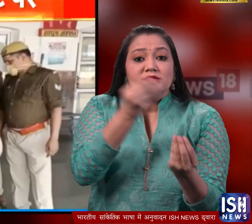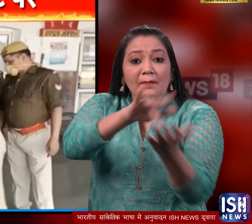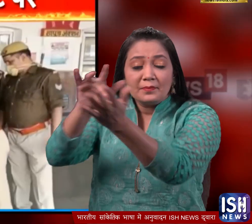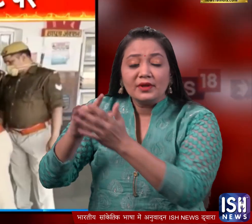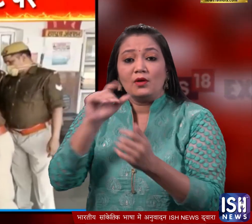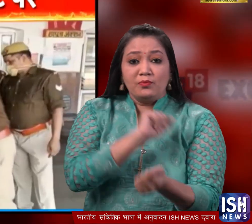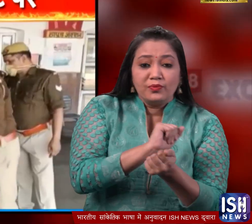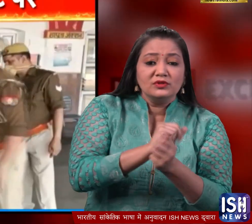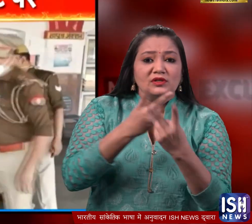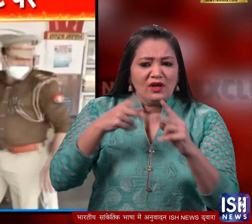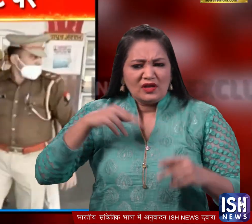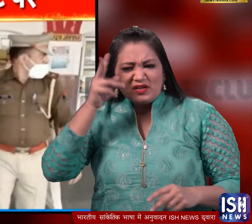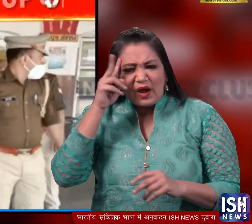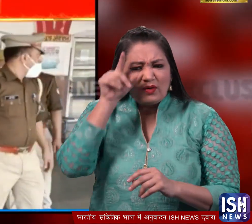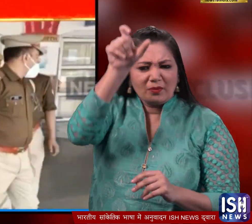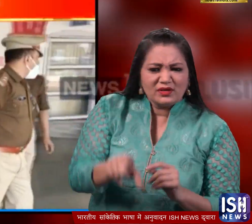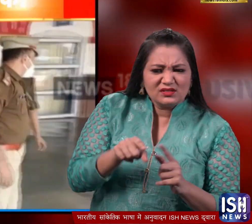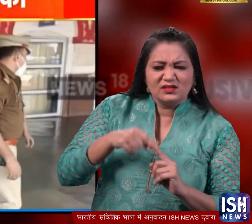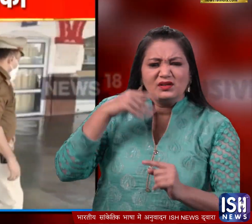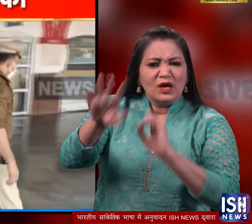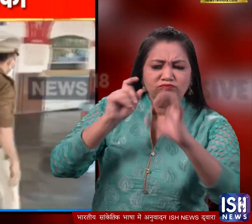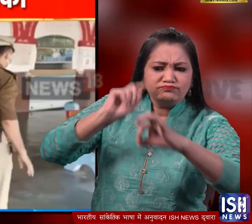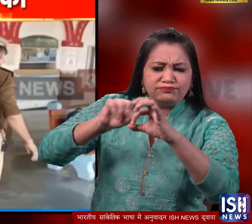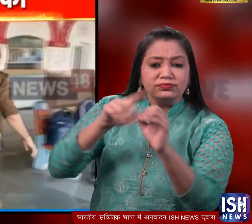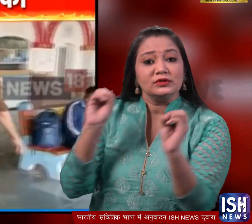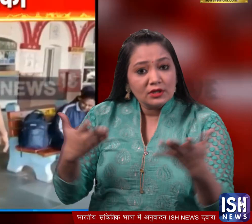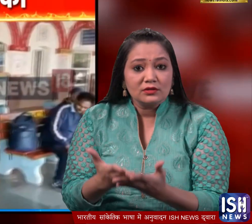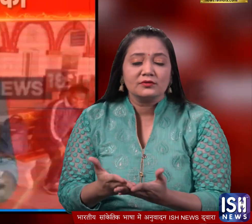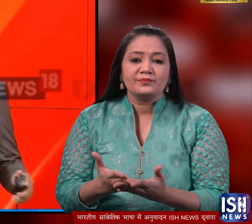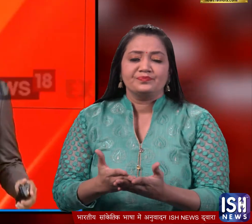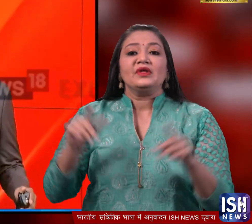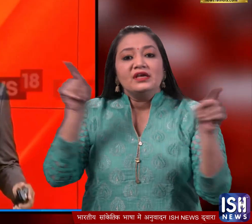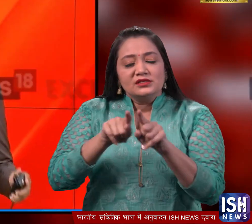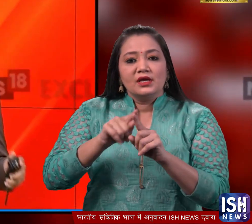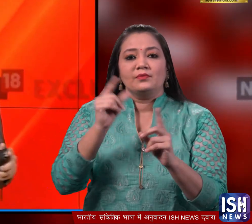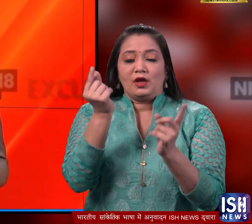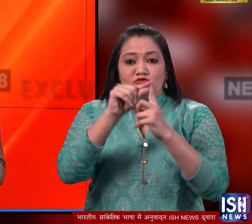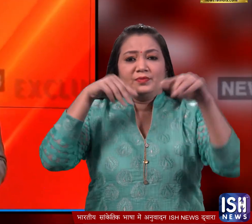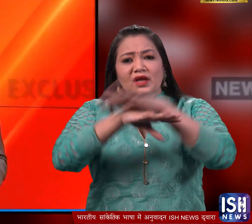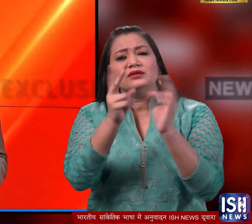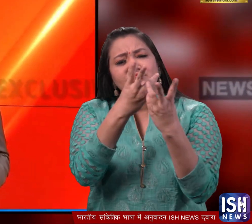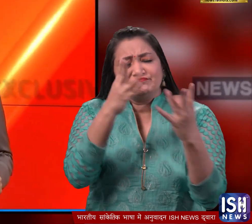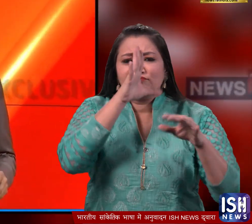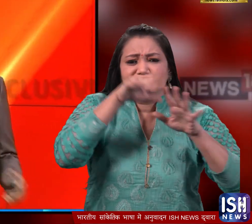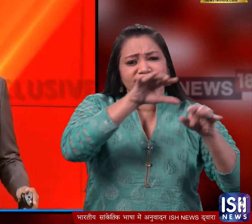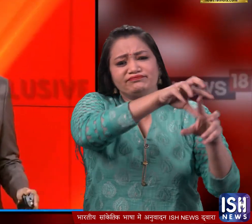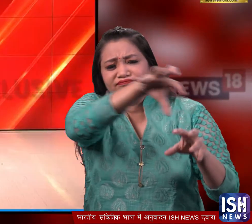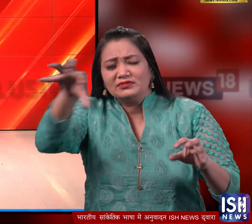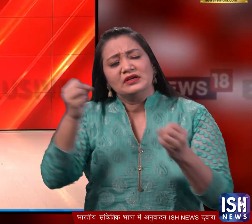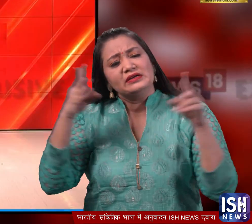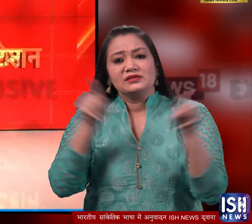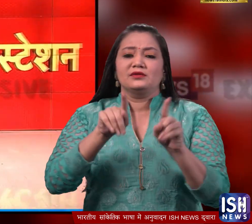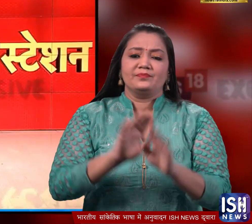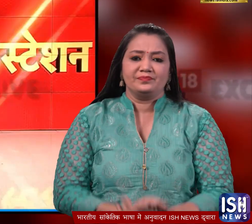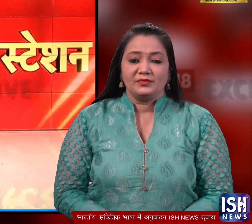जगहों पर तो पुलिस वालों को जिन लोगों पर शक हुआ उनसे सवाल जवाब भी किए गए। और ऐसी ही तस्वीरें उत्तर प्रदेश के बाकी स्टेशनों से भी सामने